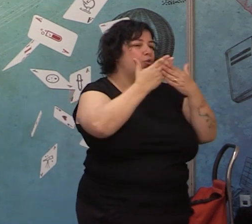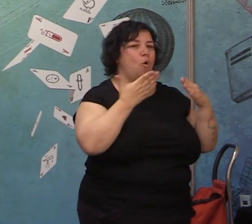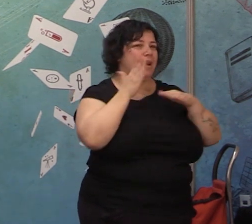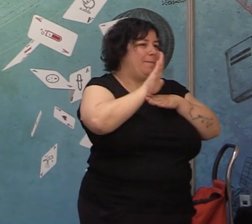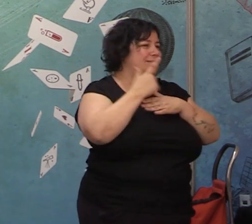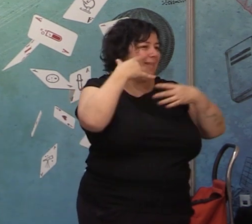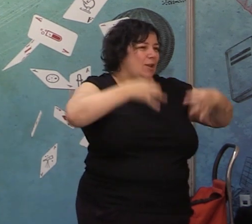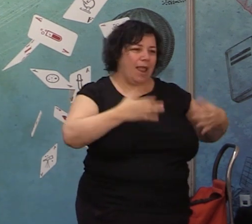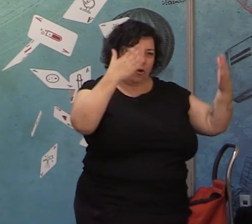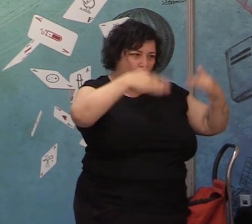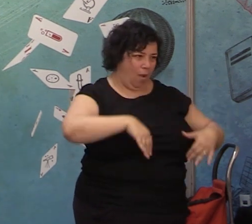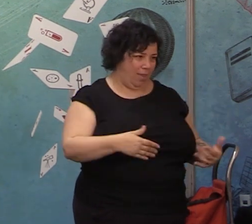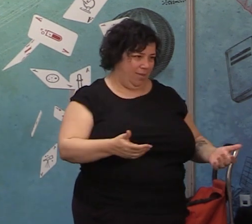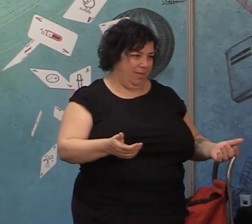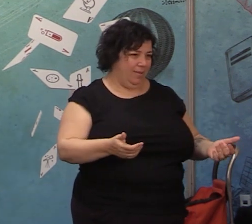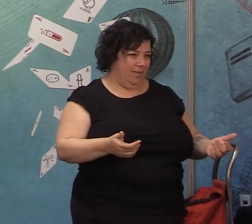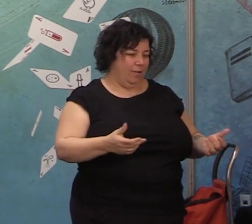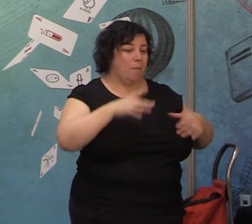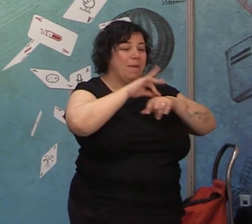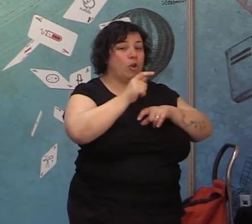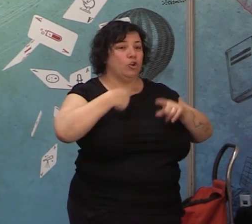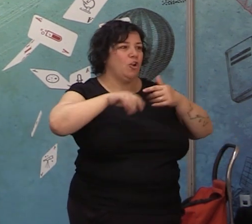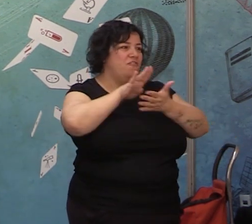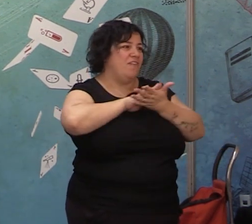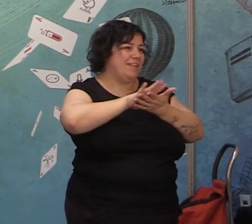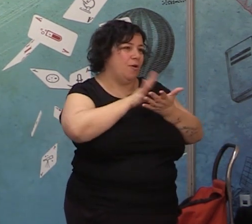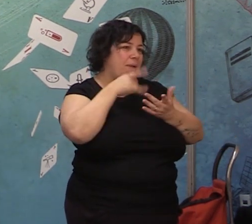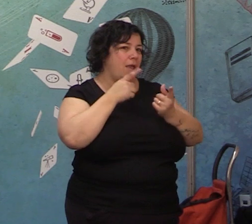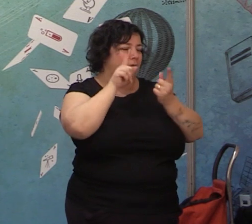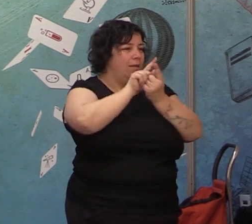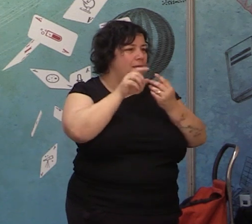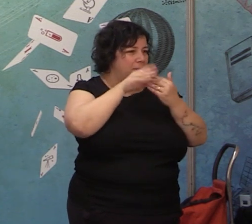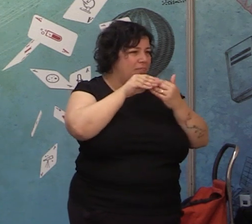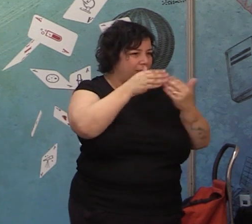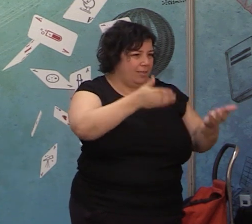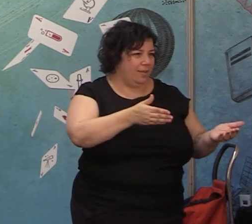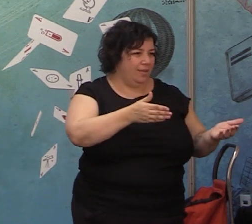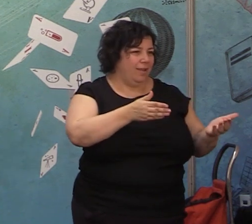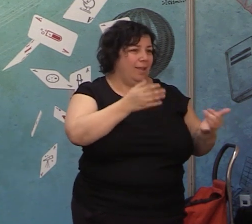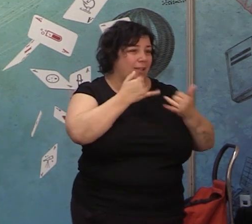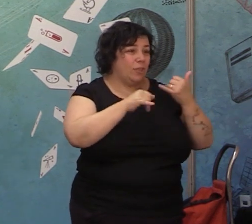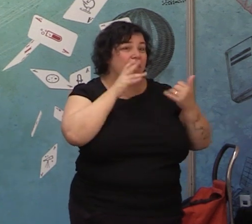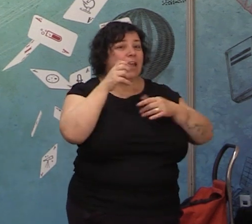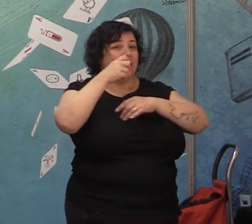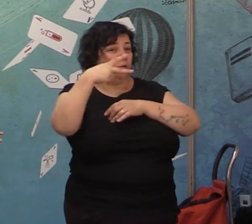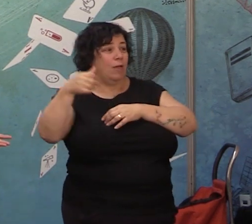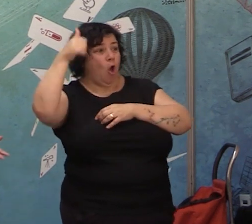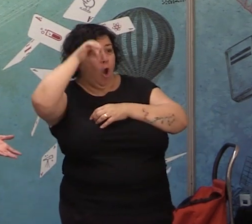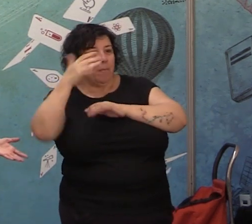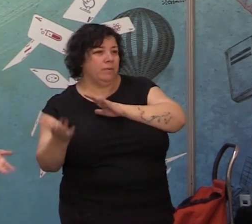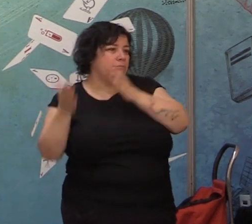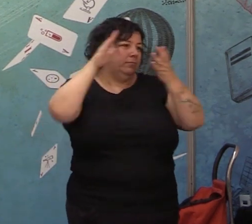en los que nos basamos los médicos. Por tanto, digamos que estamos tratando a las mujeres con los resultados que tenemos en los hombres.